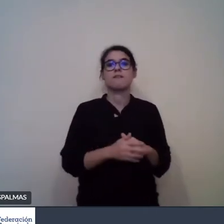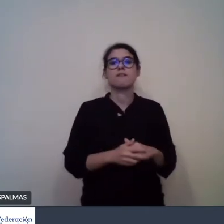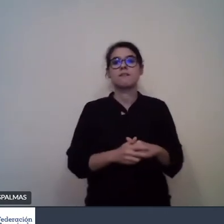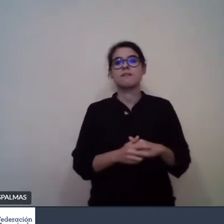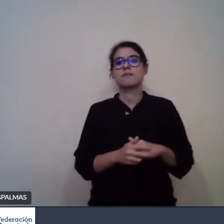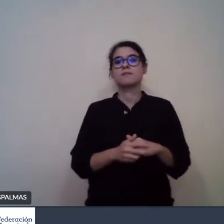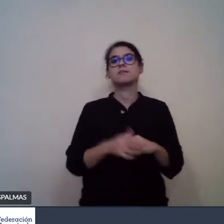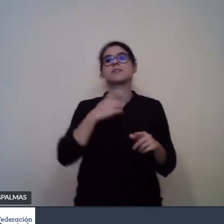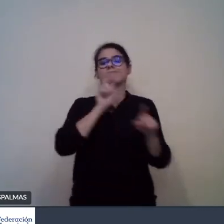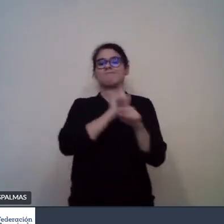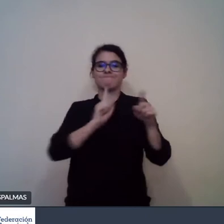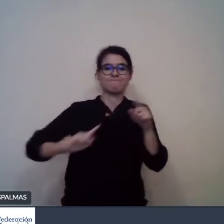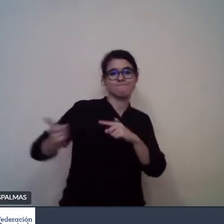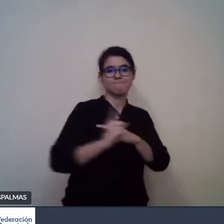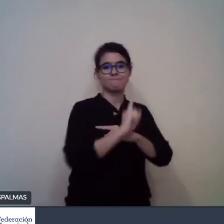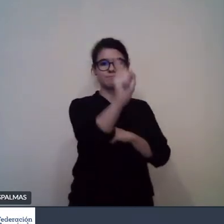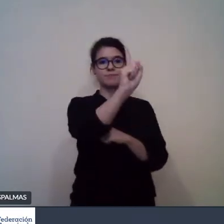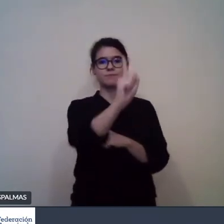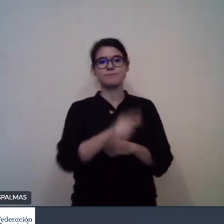y busca la continuación.